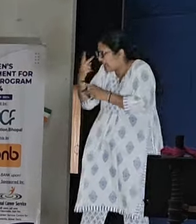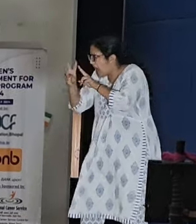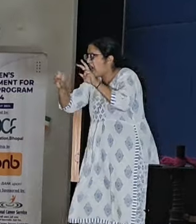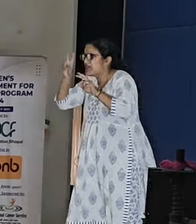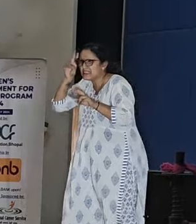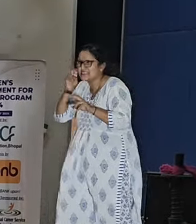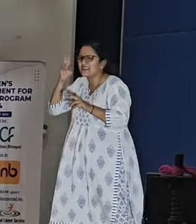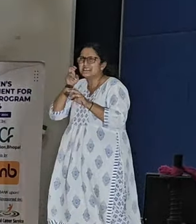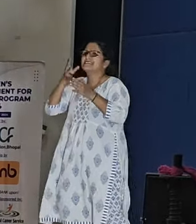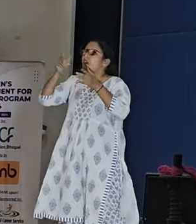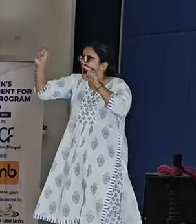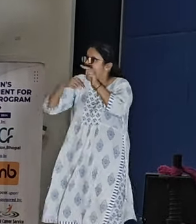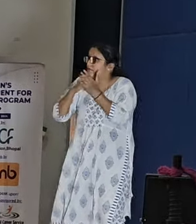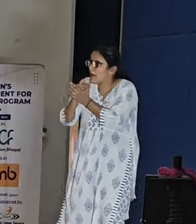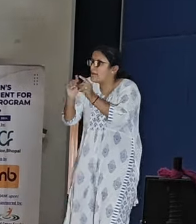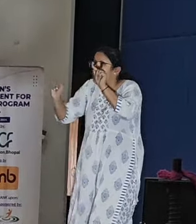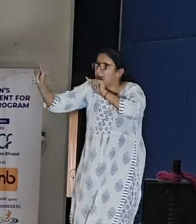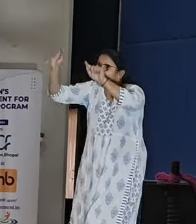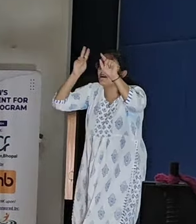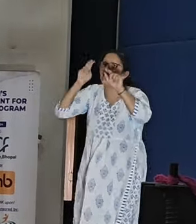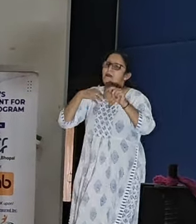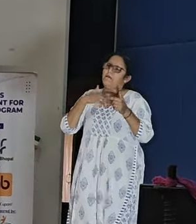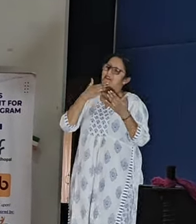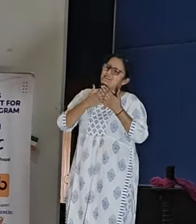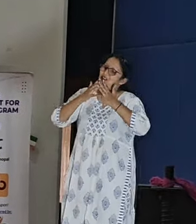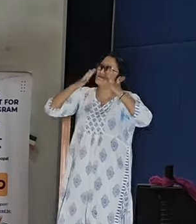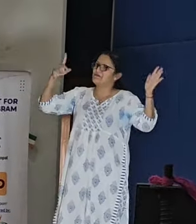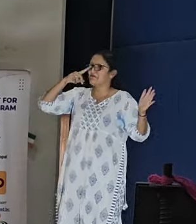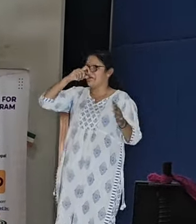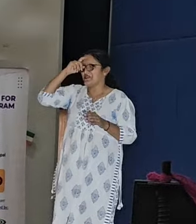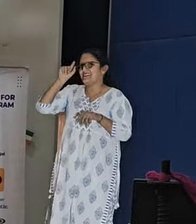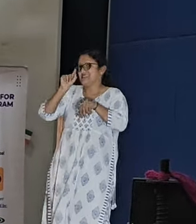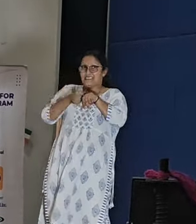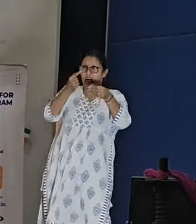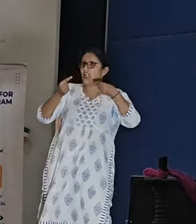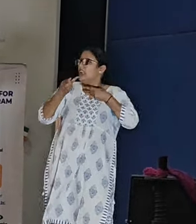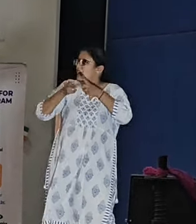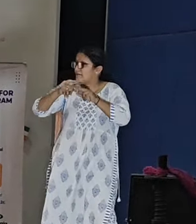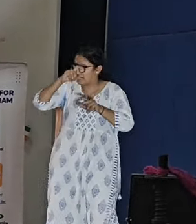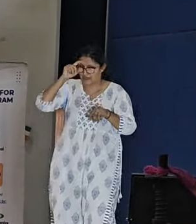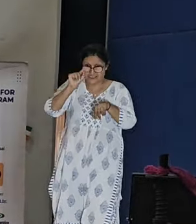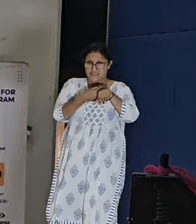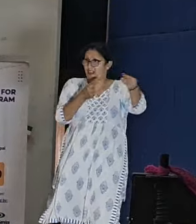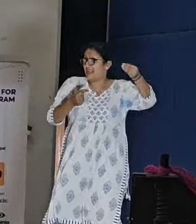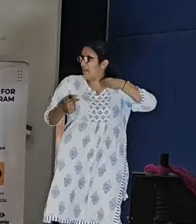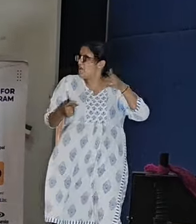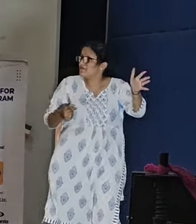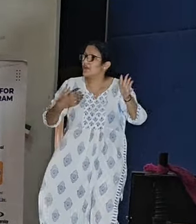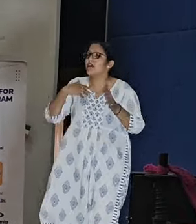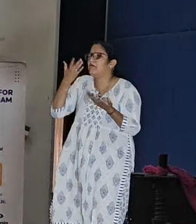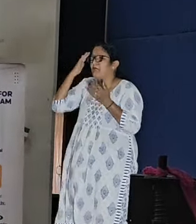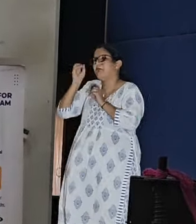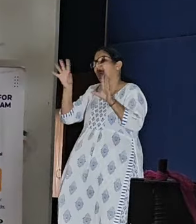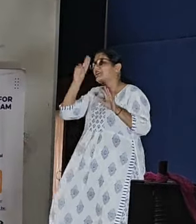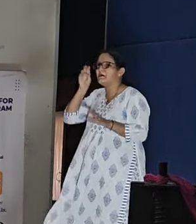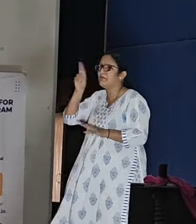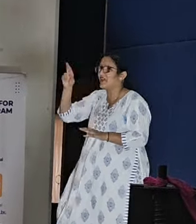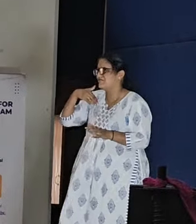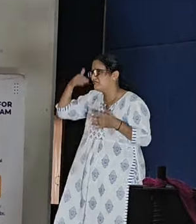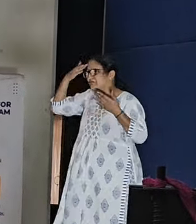मेरे को उसमें लिया और मेरे को बताया वहाँ पे इतने सारे मेरे दोस्त भी थे जो अशर थे, तो मैं बहुत ज्यादा थैंकफुल हूँ प्रीति जी, क्योंकि अगर प्रीति जी मेरे को चांस नहीं देती तो